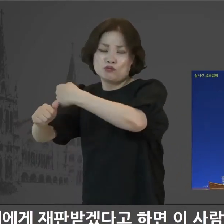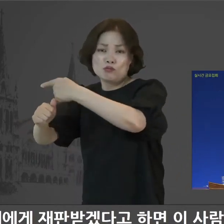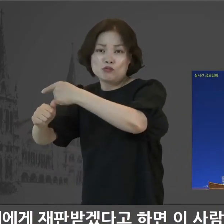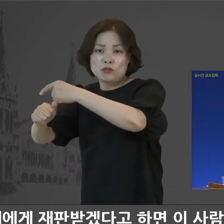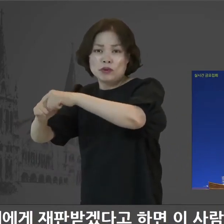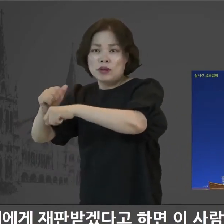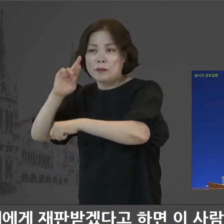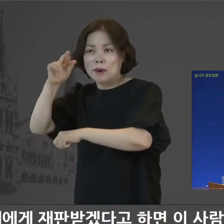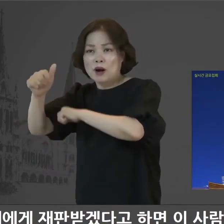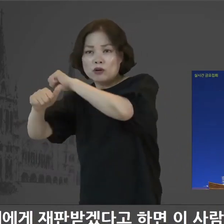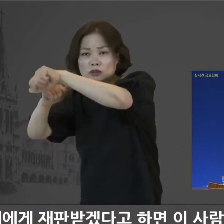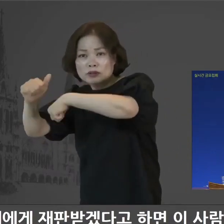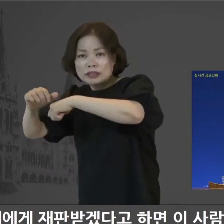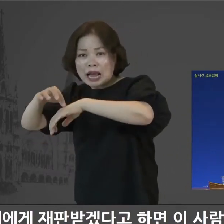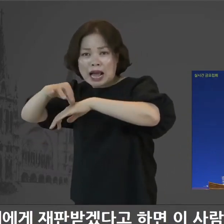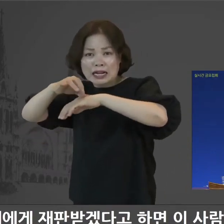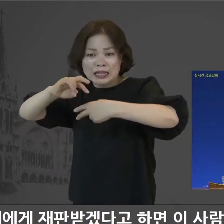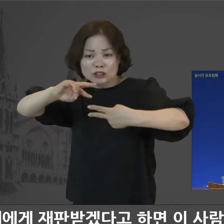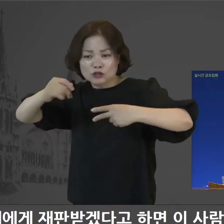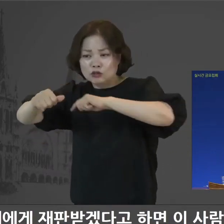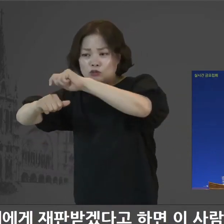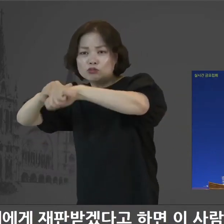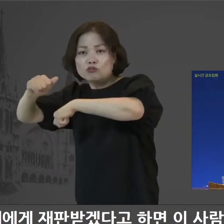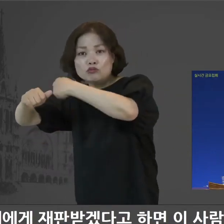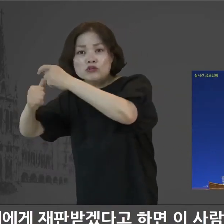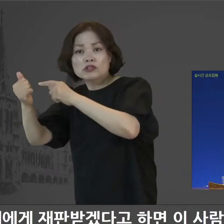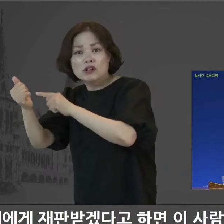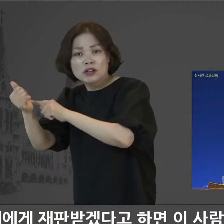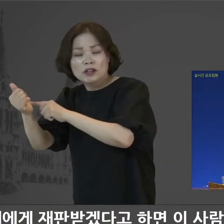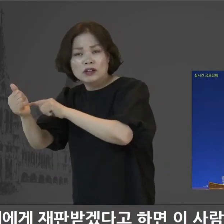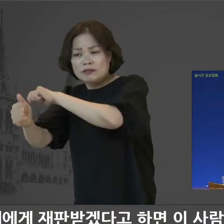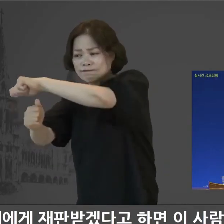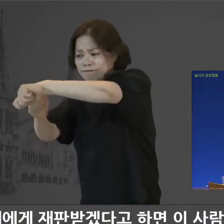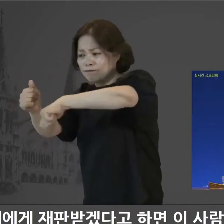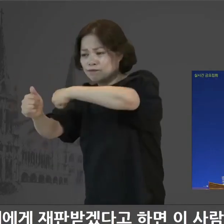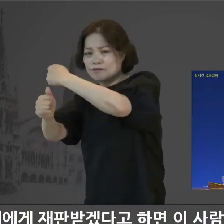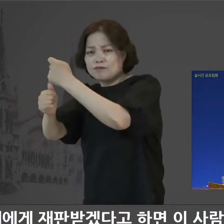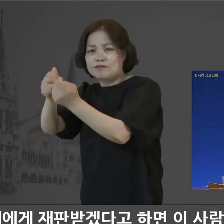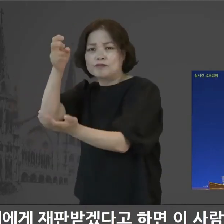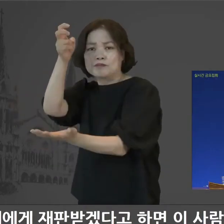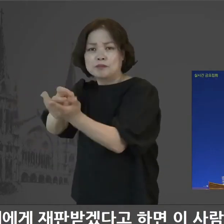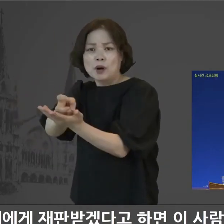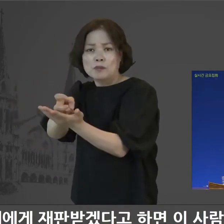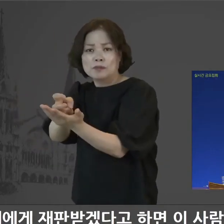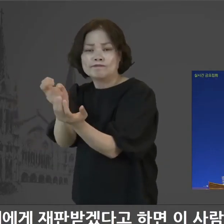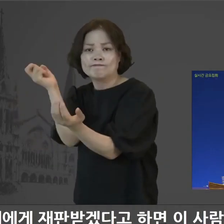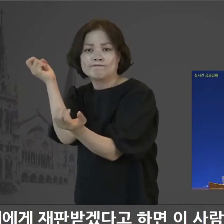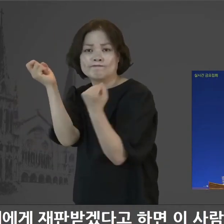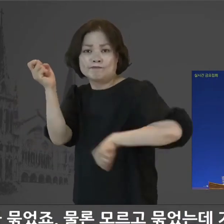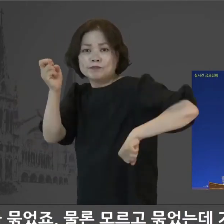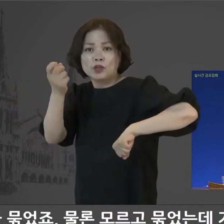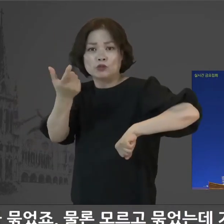몰랐지만 가죽줄로 묶는다는 자체가 이게 율리아법 위반이에요.